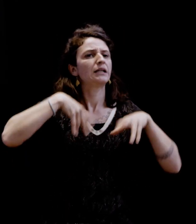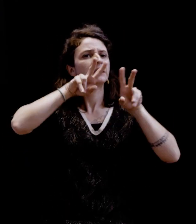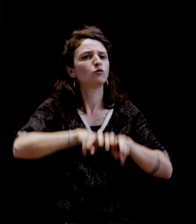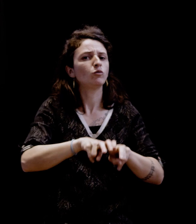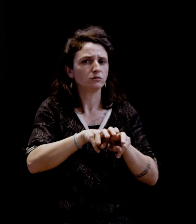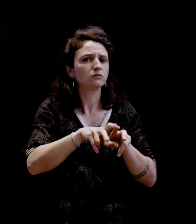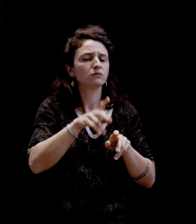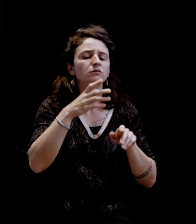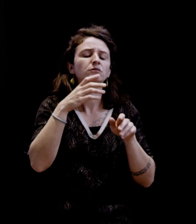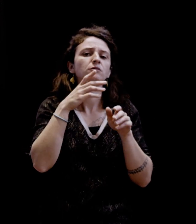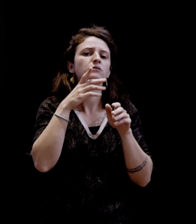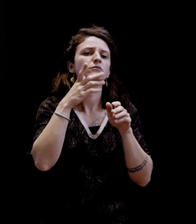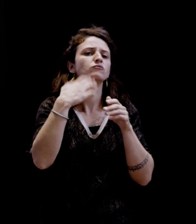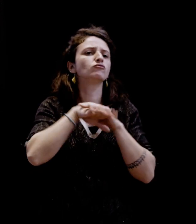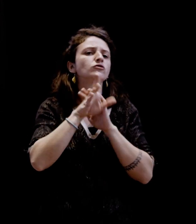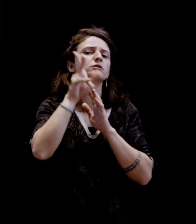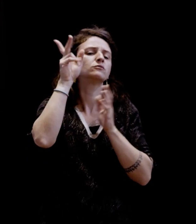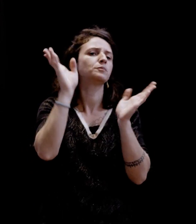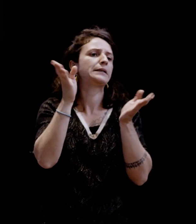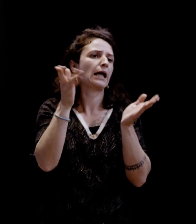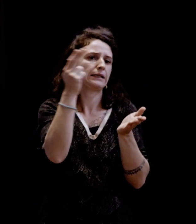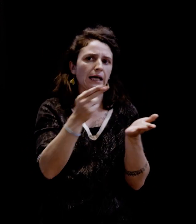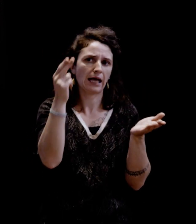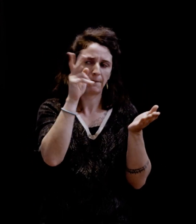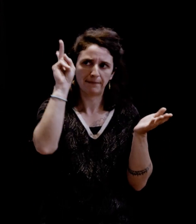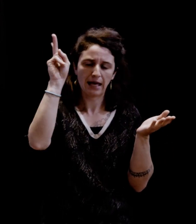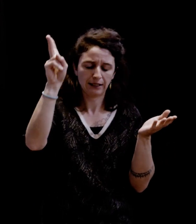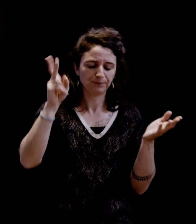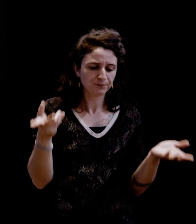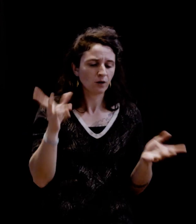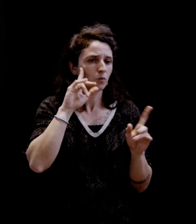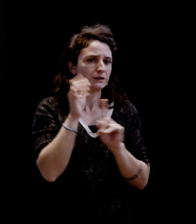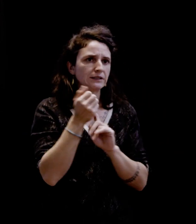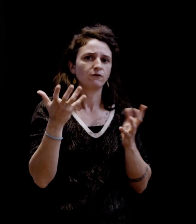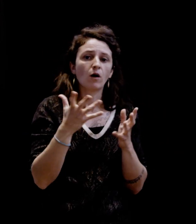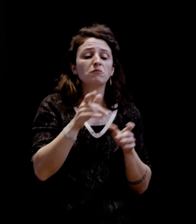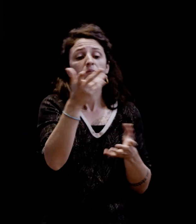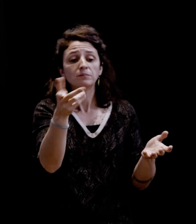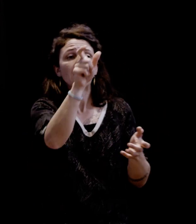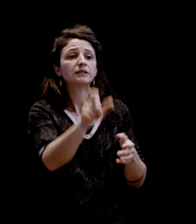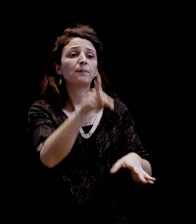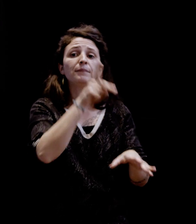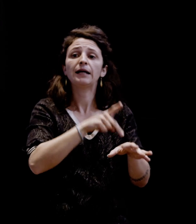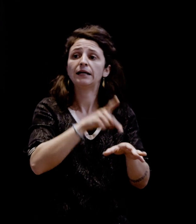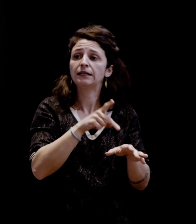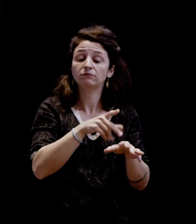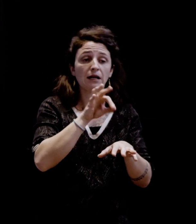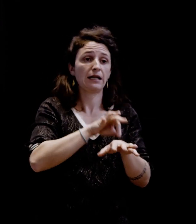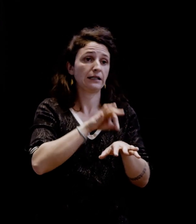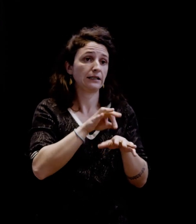euh, dans les centres d'expertise à Necker. Et mon objectif, c'était de savoir, vous avez une maladie rare, comment vous faites soigner vos dents ou vos enfants, et est-ce